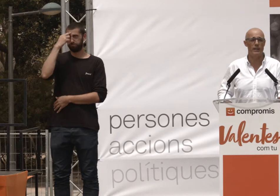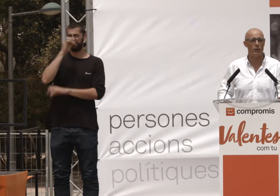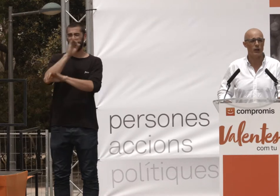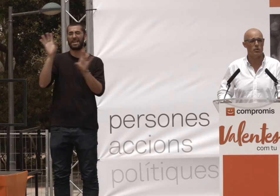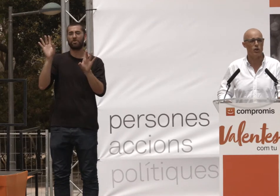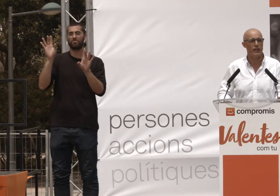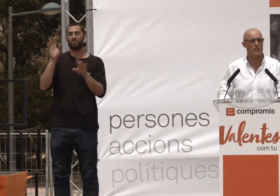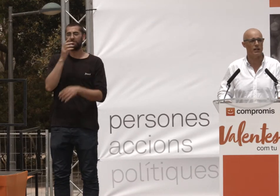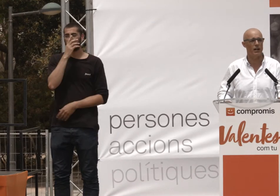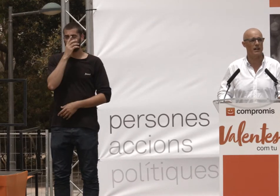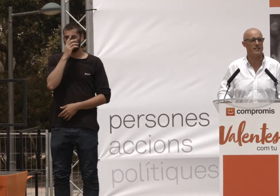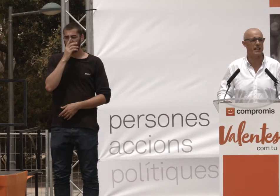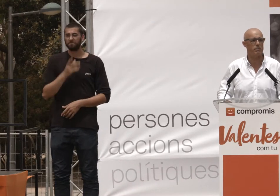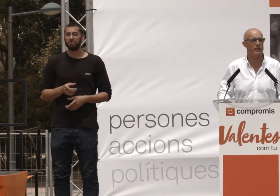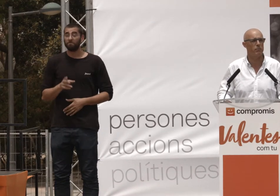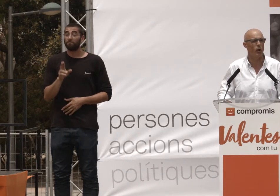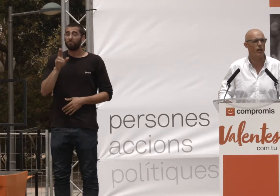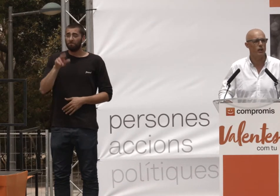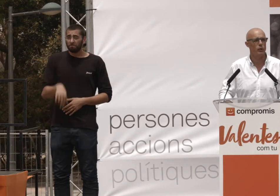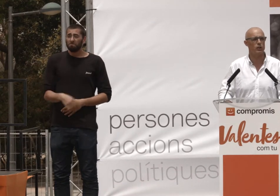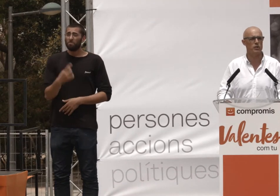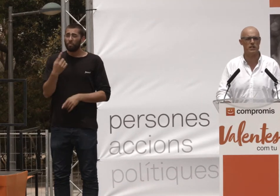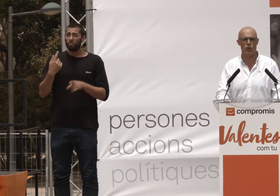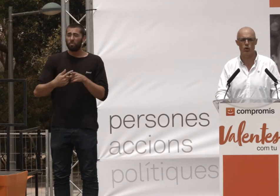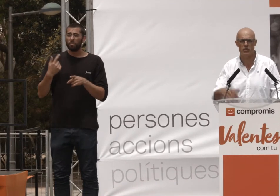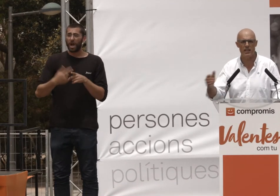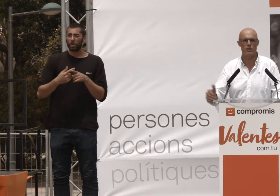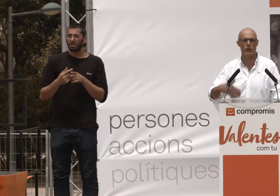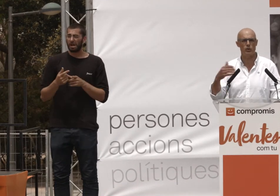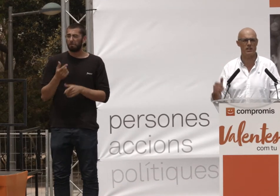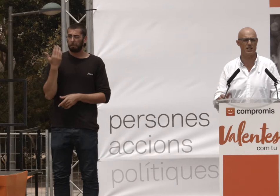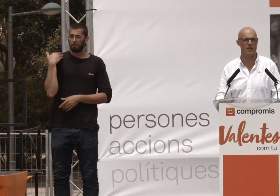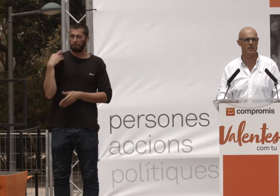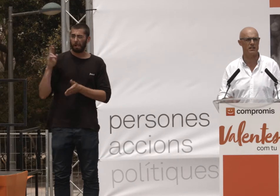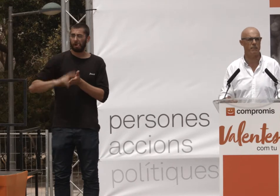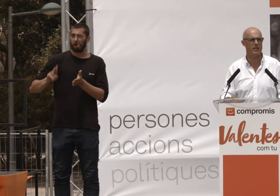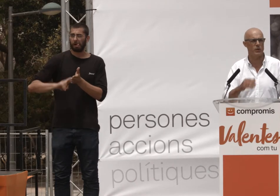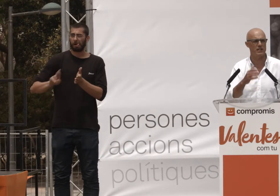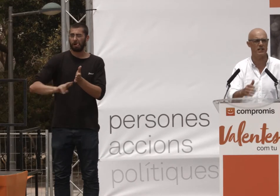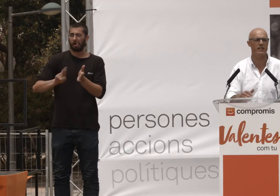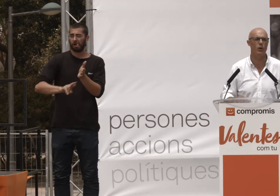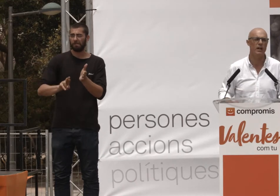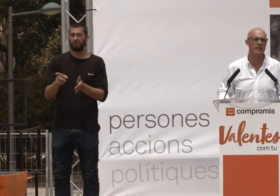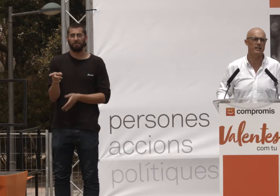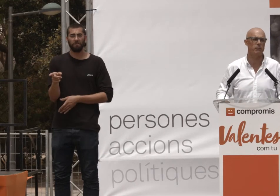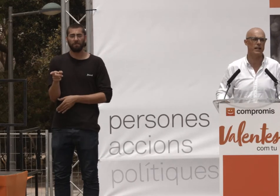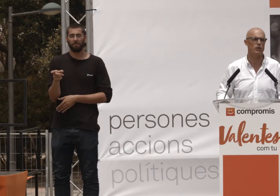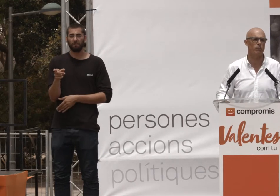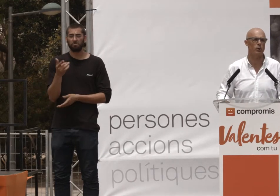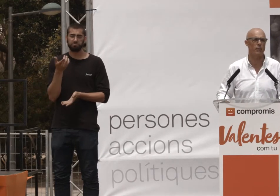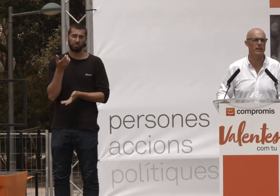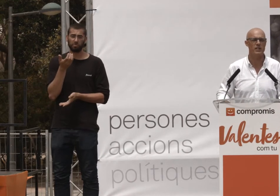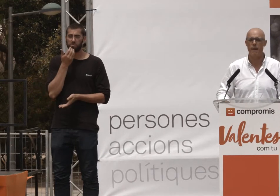mireu, hi ha una qüestió que s'està repetint molt durant tots aquests dies, durant totes aquestes setmanes, quan se'ns retreu